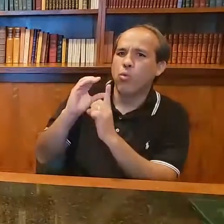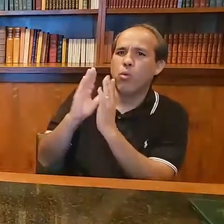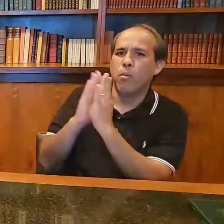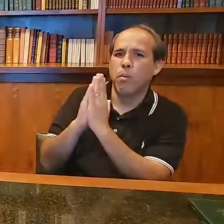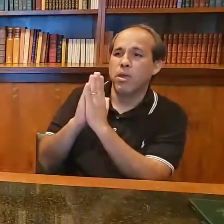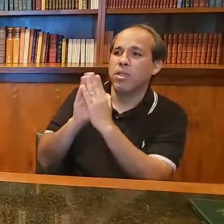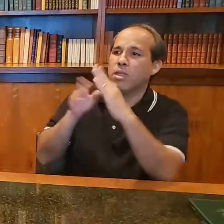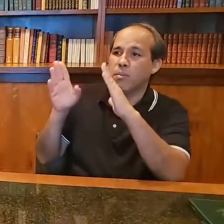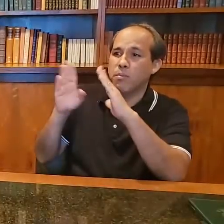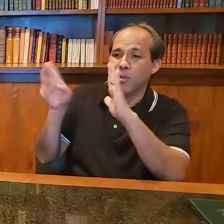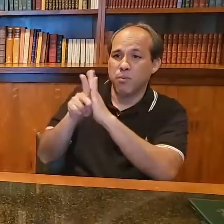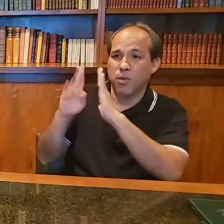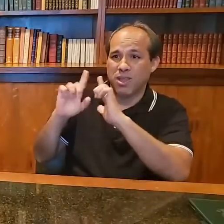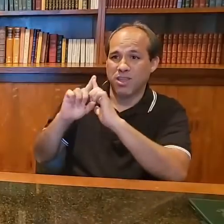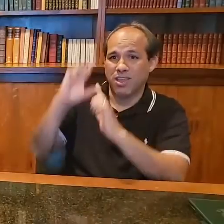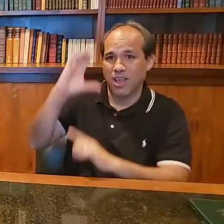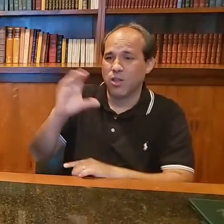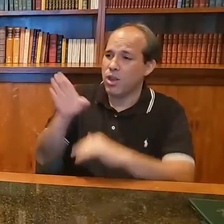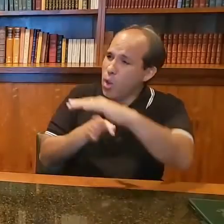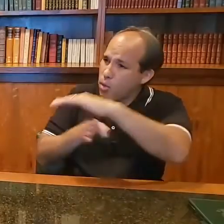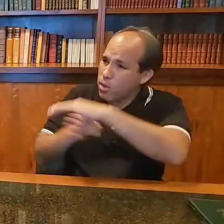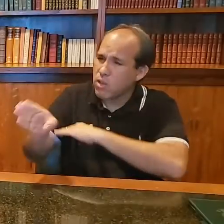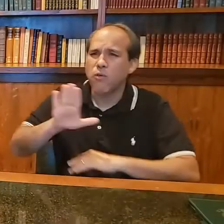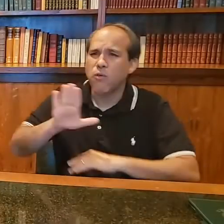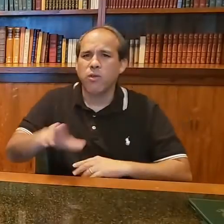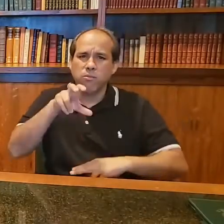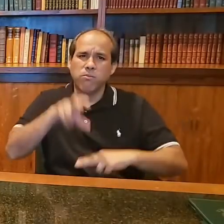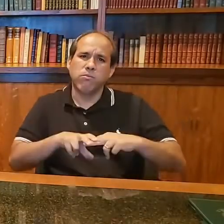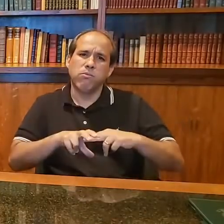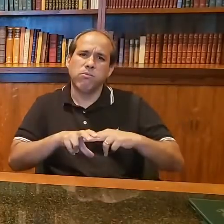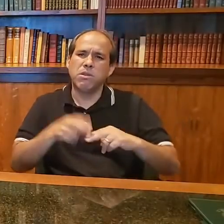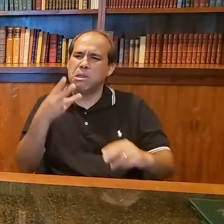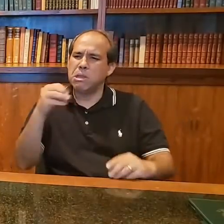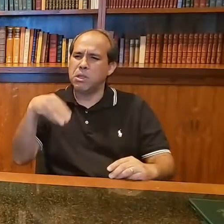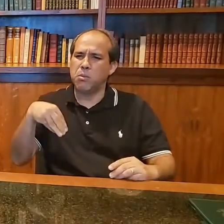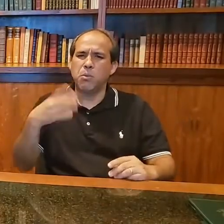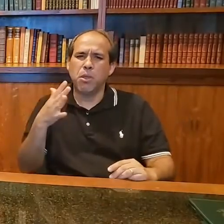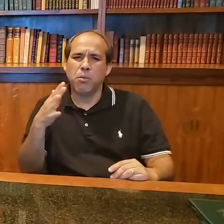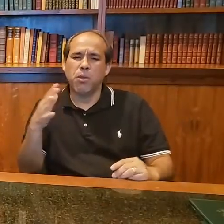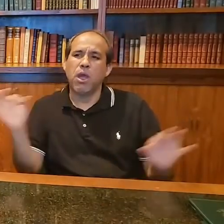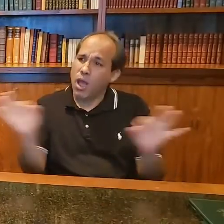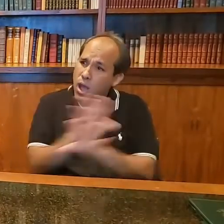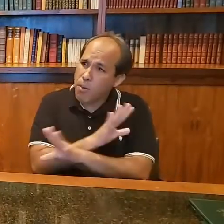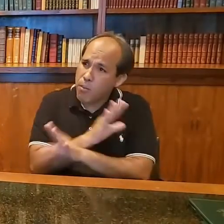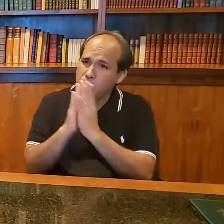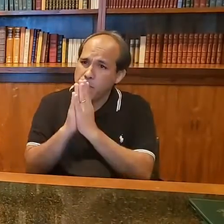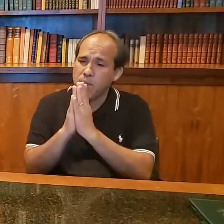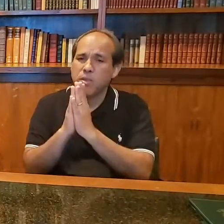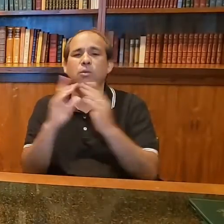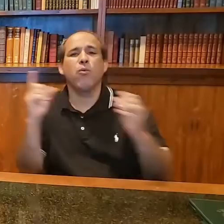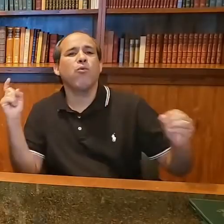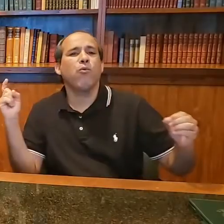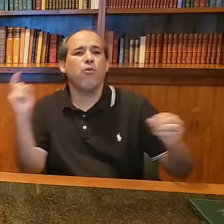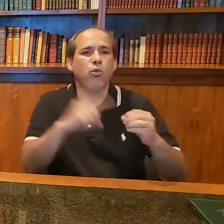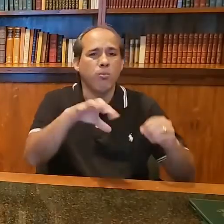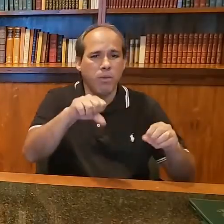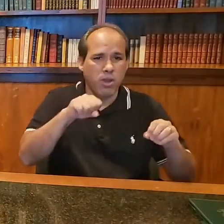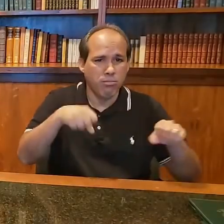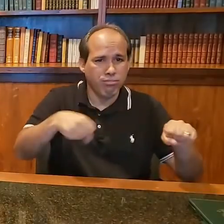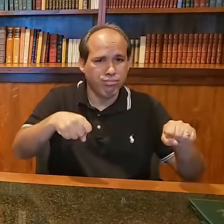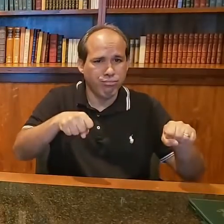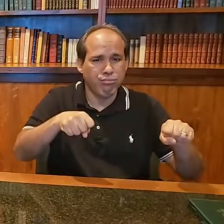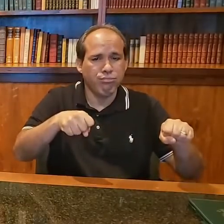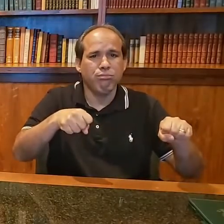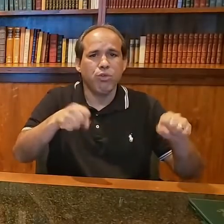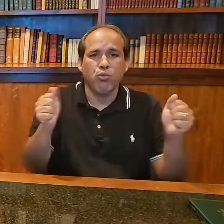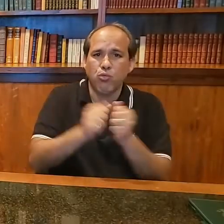bom. Fiquei ali, acredito, uns 30 minutos, acabou a missa. Pegamos ali as motocicletas de volta,